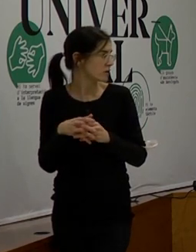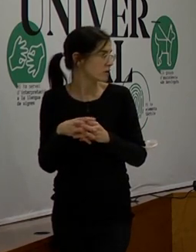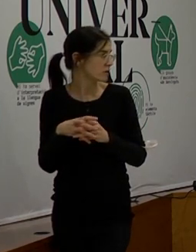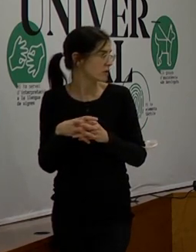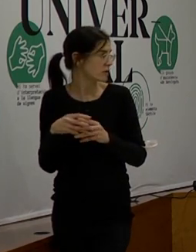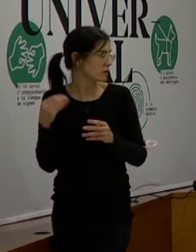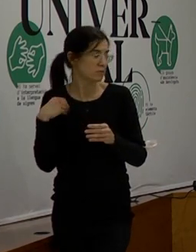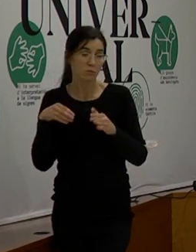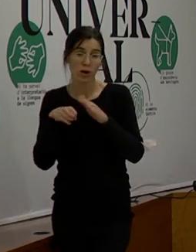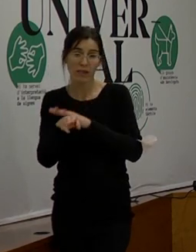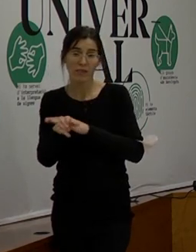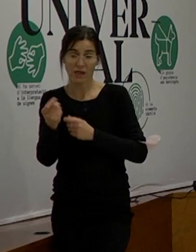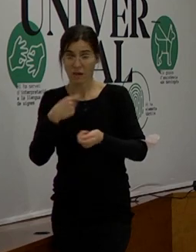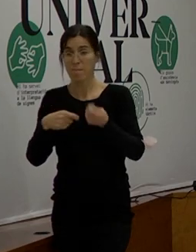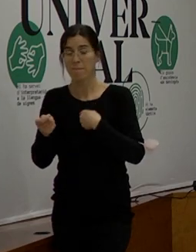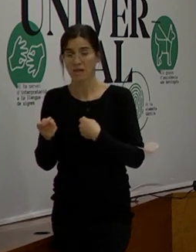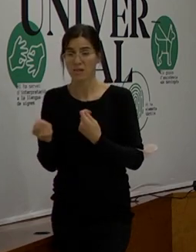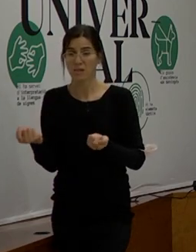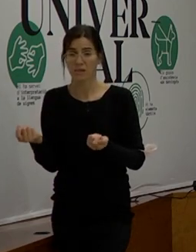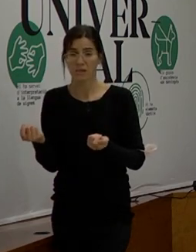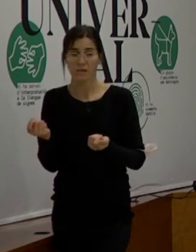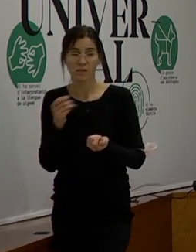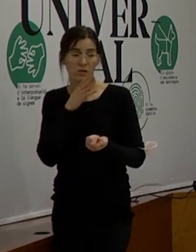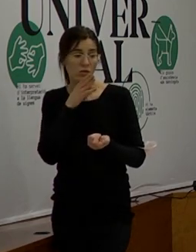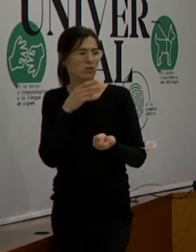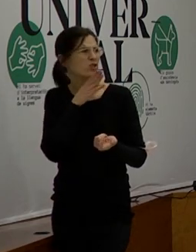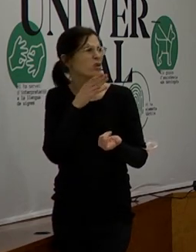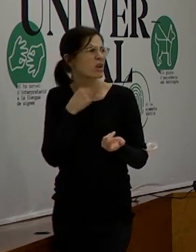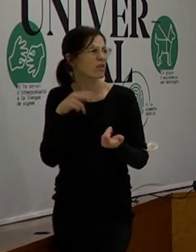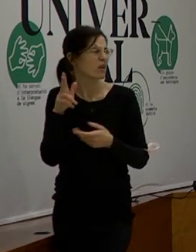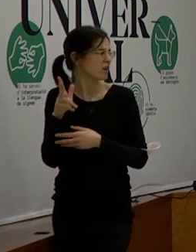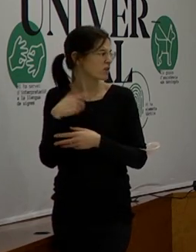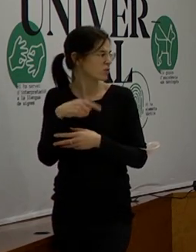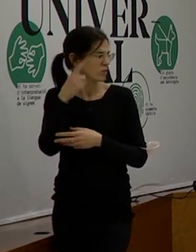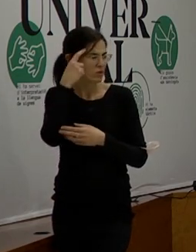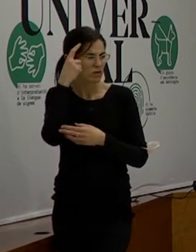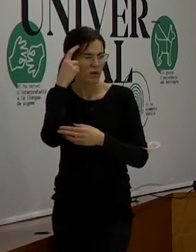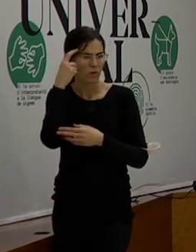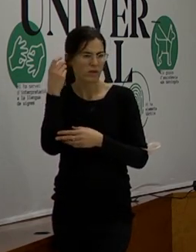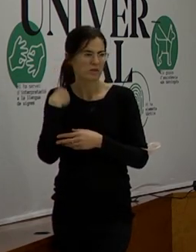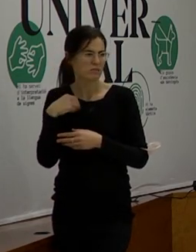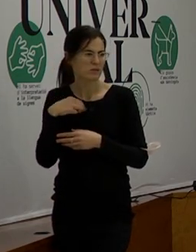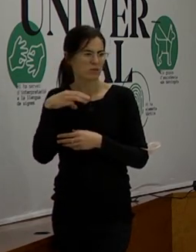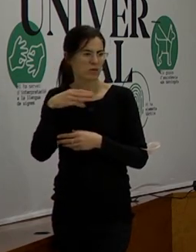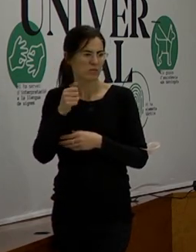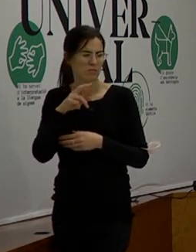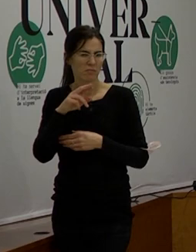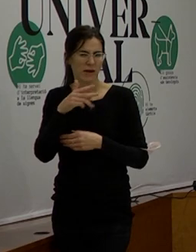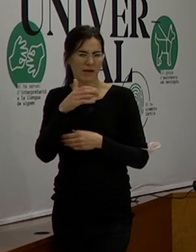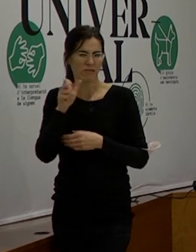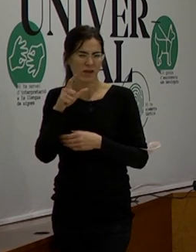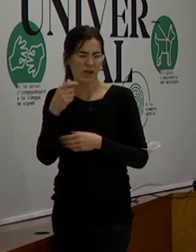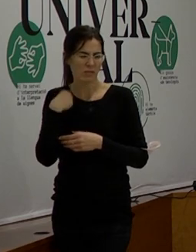Entrada, vende. Coño, ¿dónde? ¿Te acuerdas el Gil con Marbella? Vamos aquí.